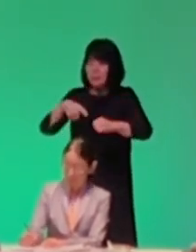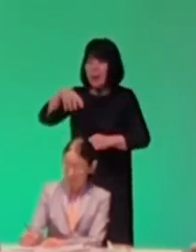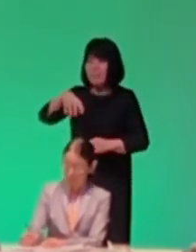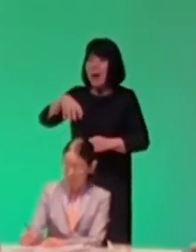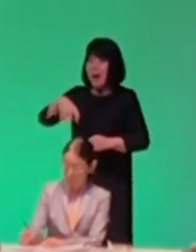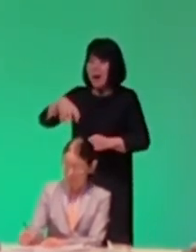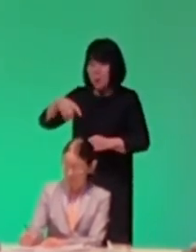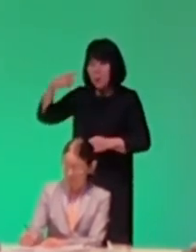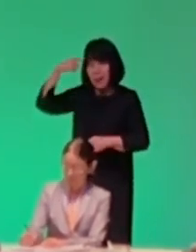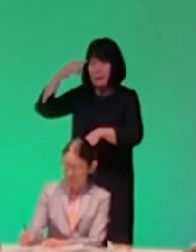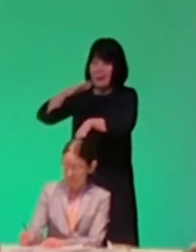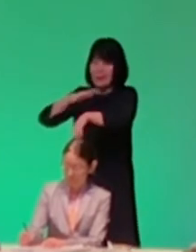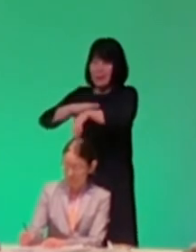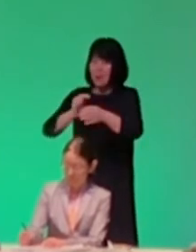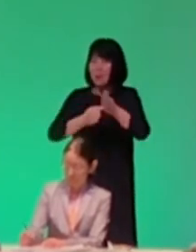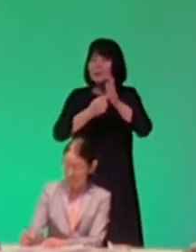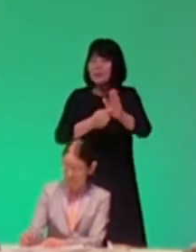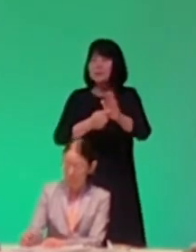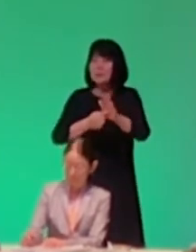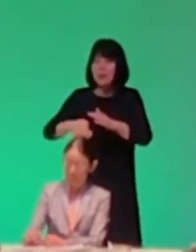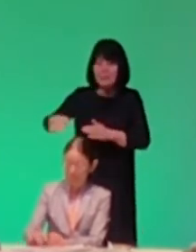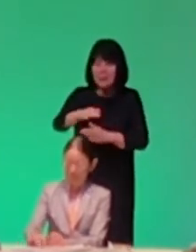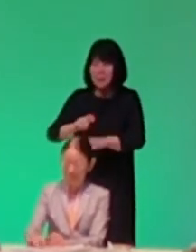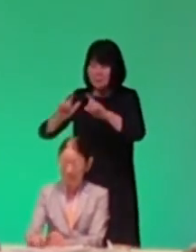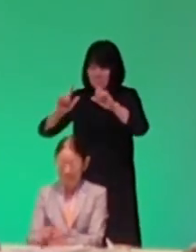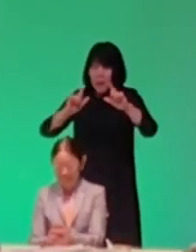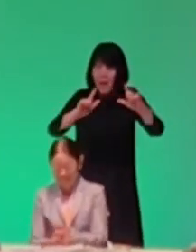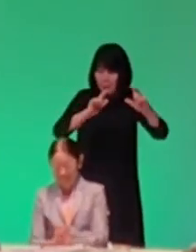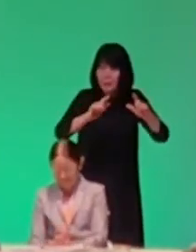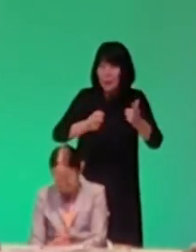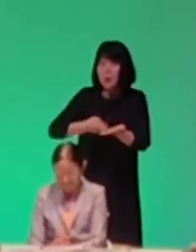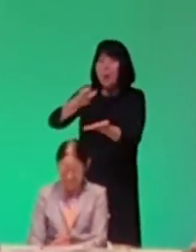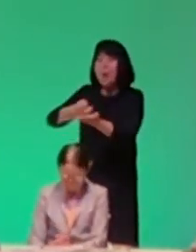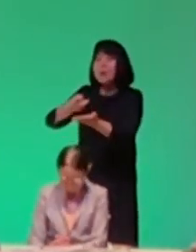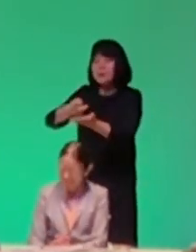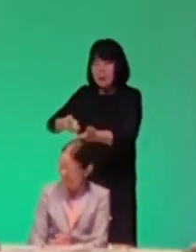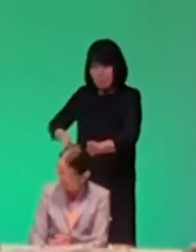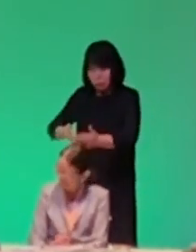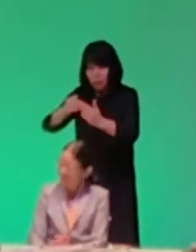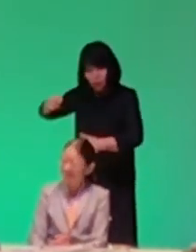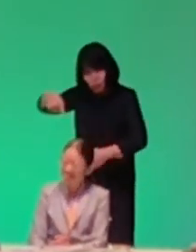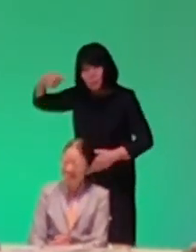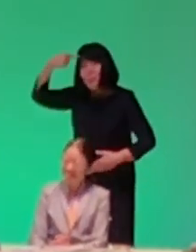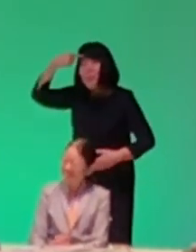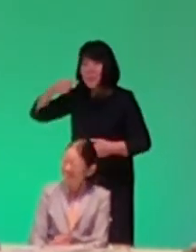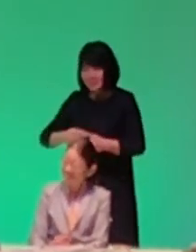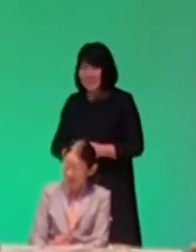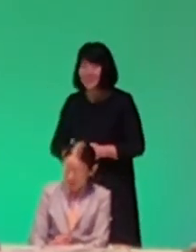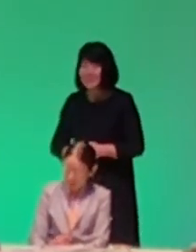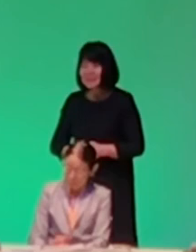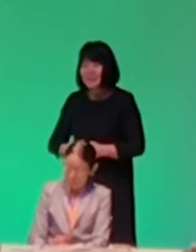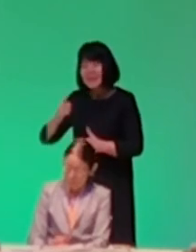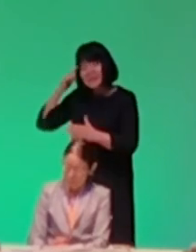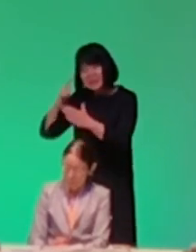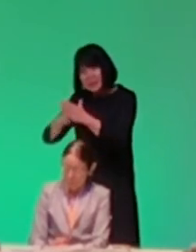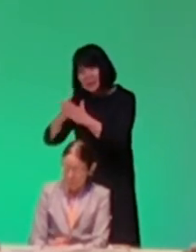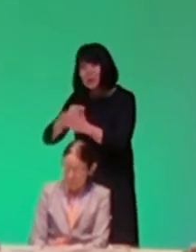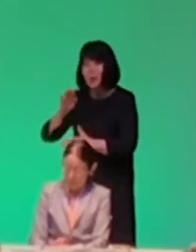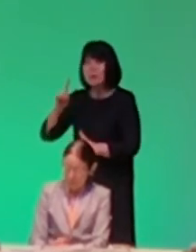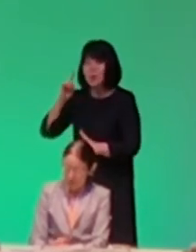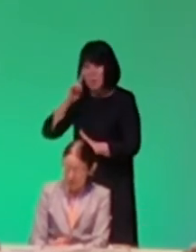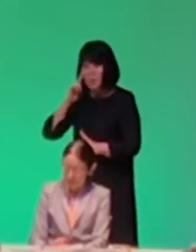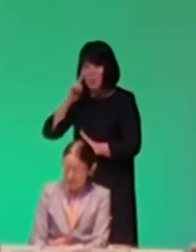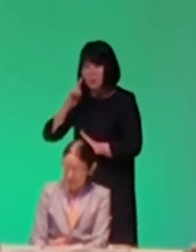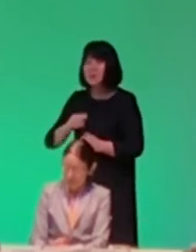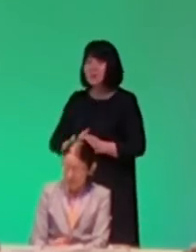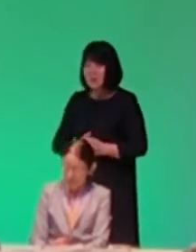理念を皆さんにしつこいほどお伝えするという法律が出来上がることになります。やはり気づかないことあると思うんです。目の前